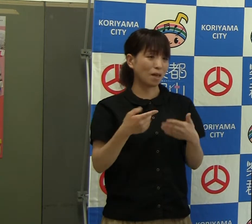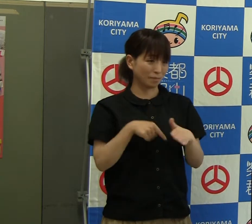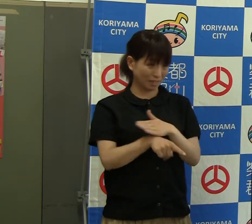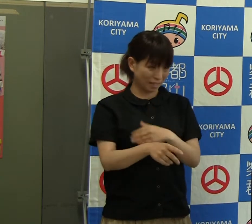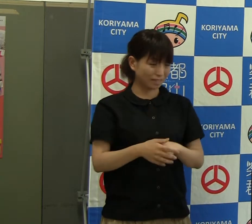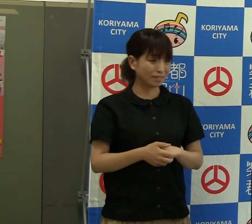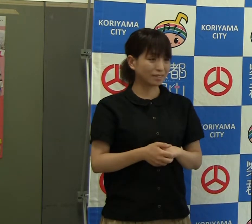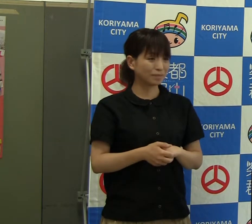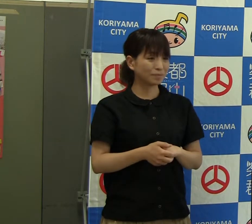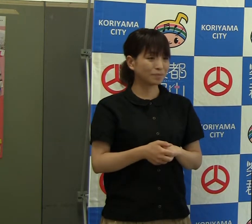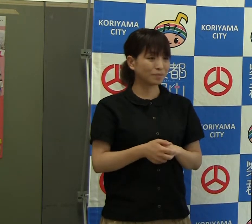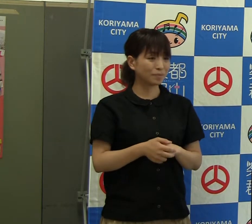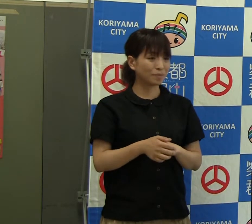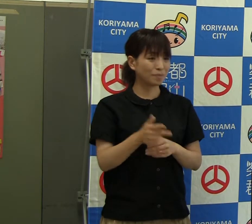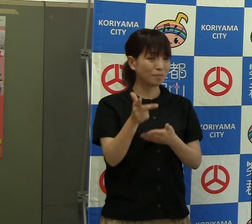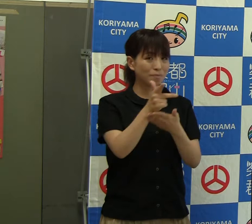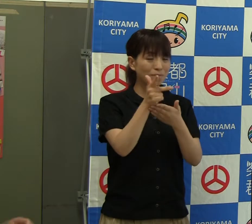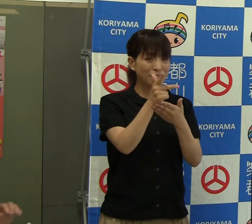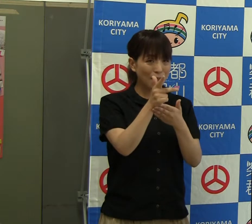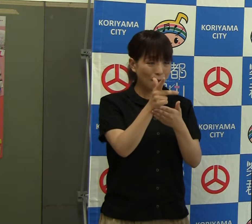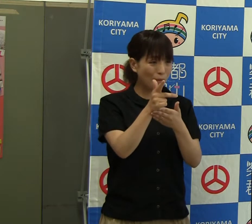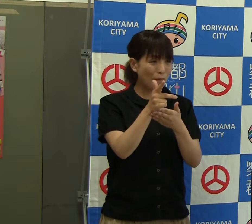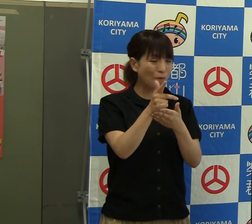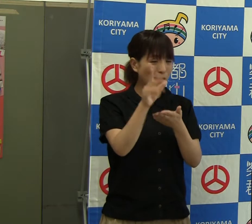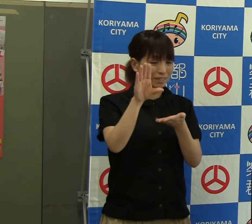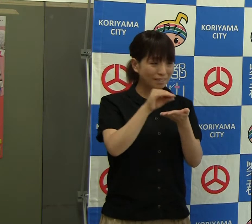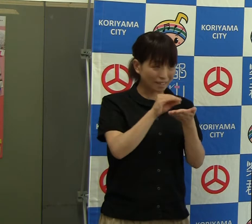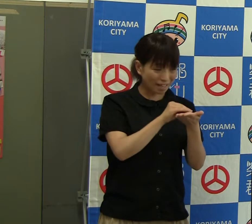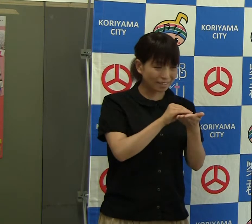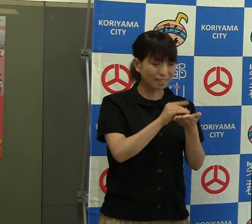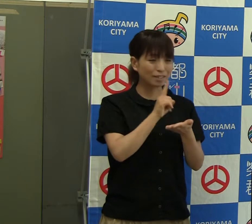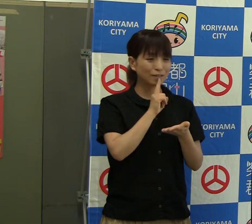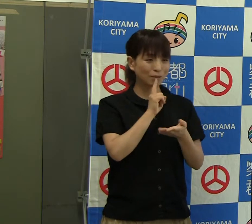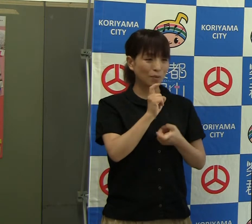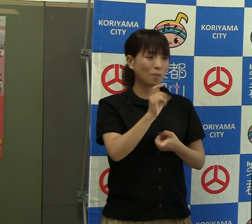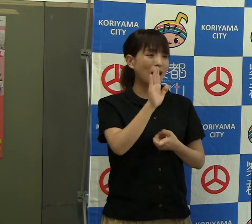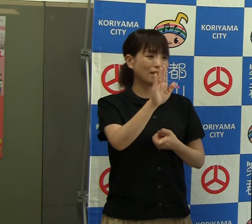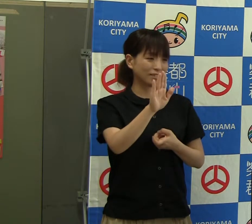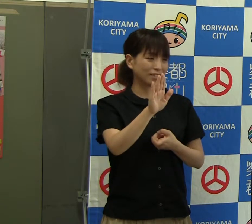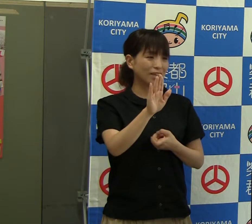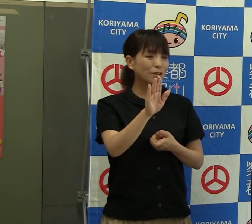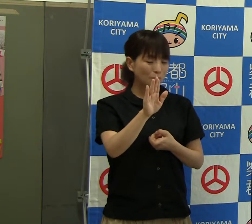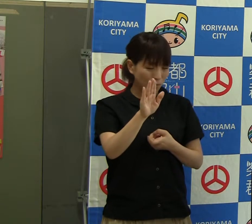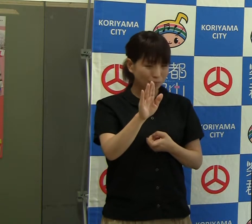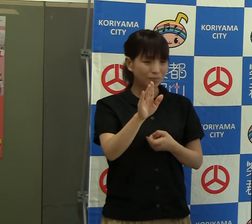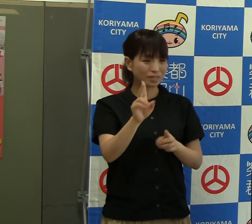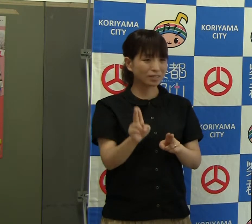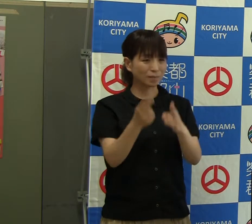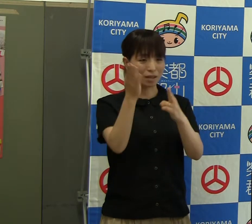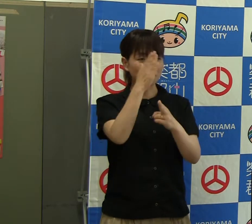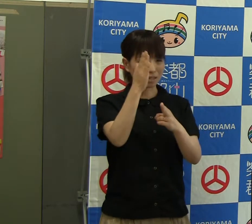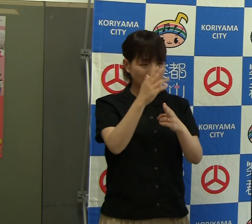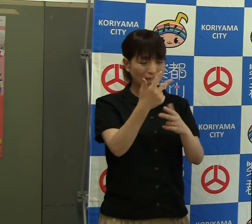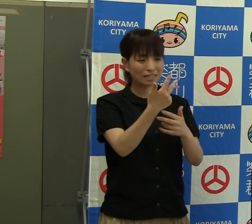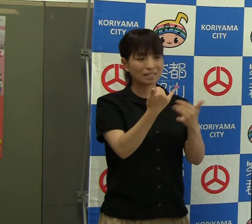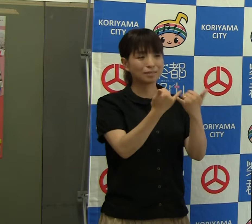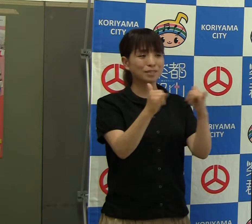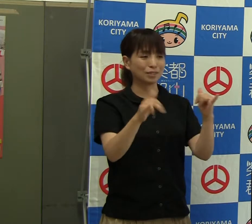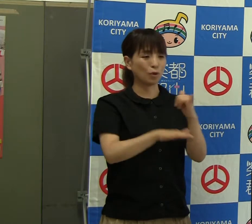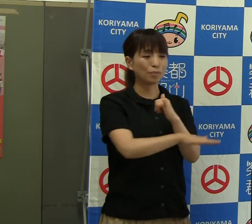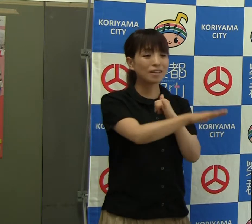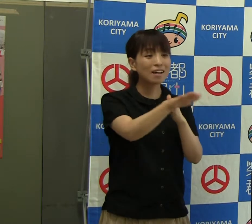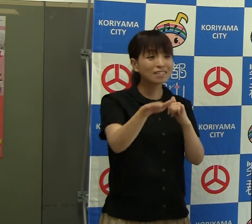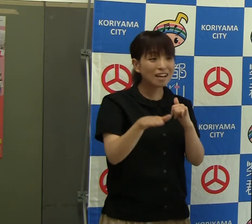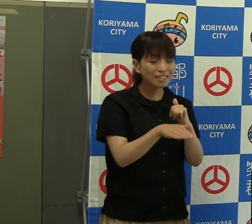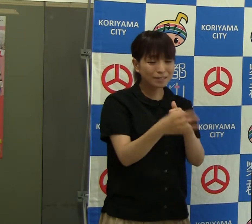ビデオジャーナリストという言葉が昔ありましたけれども、これからは市民の皆さんにいわばネットジャーナリストになっていただい